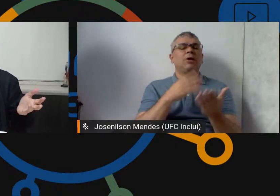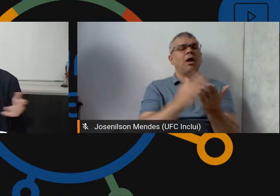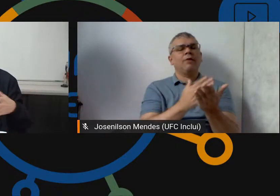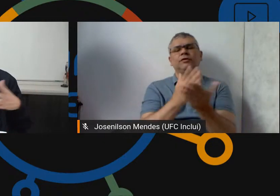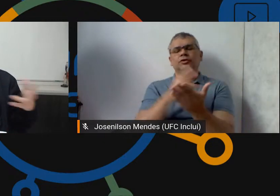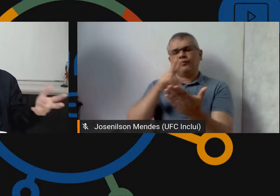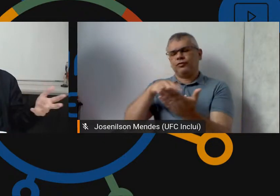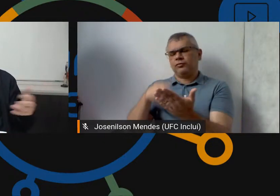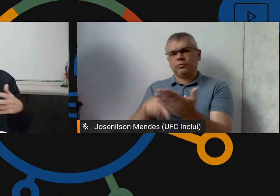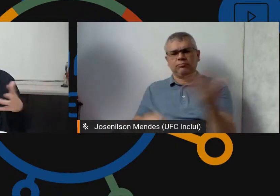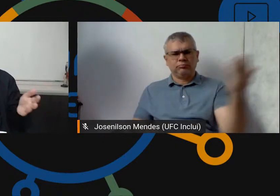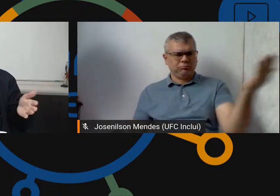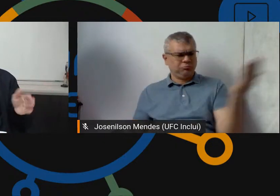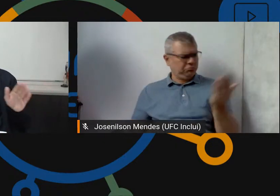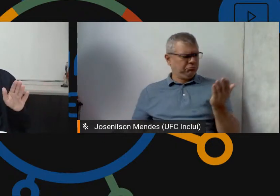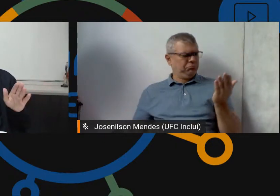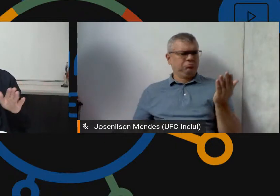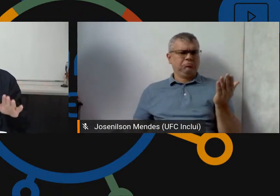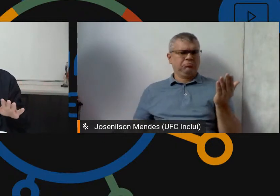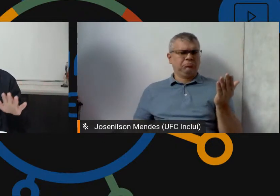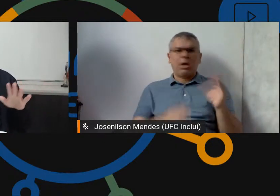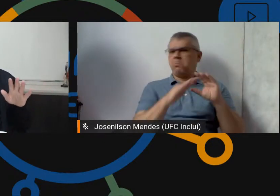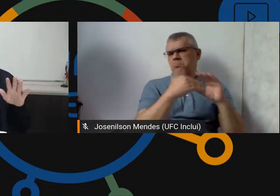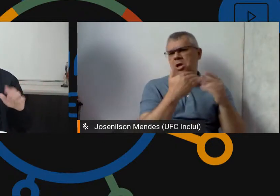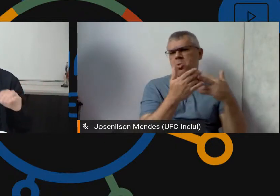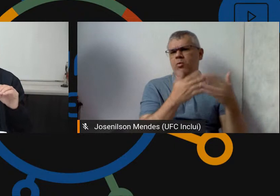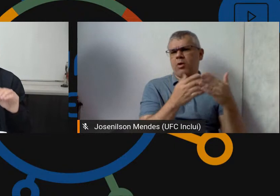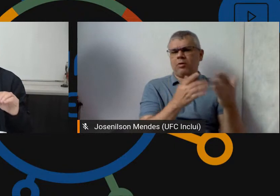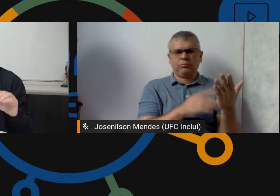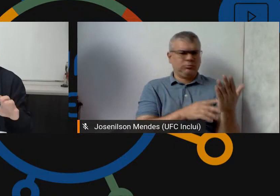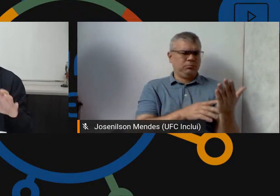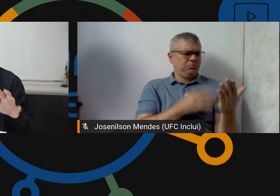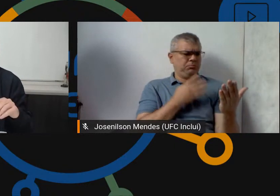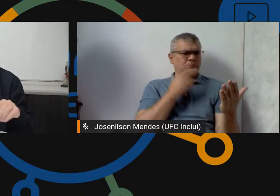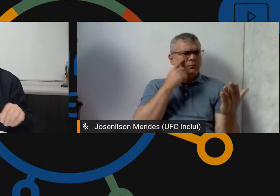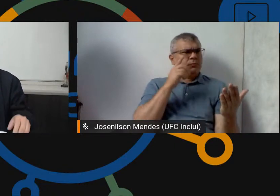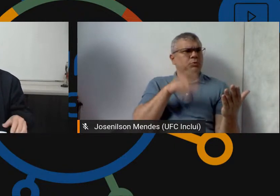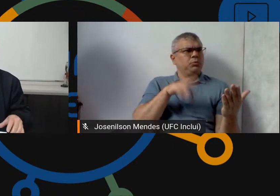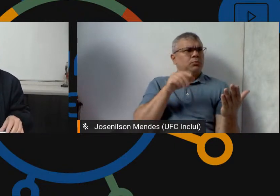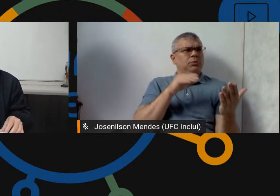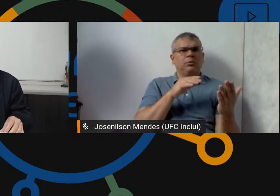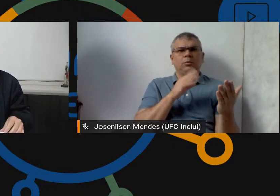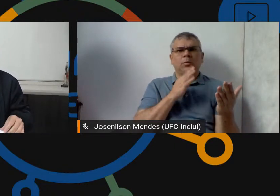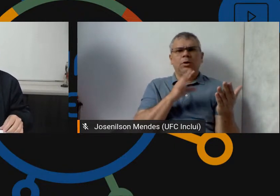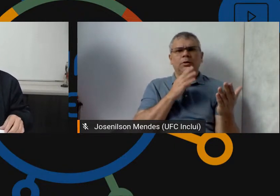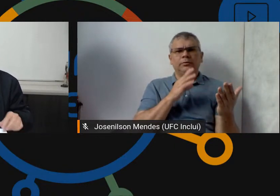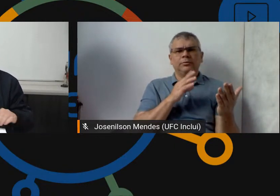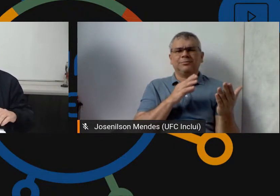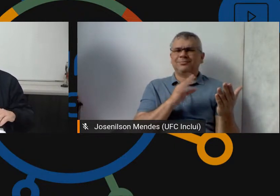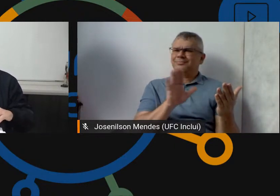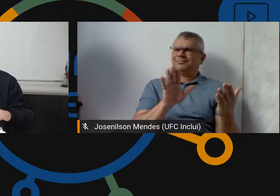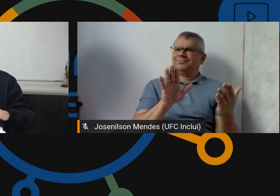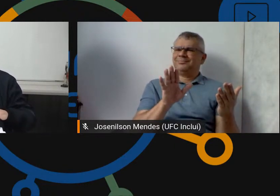nunca viu, que você não conhece, tem um pé atrás, porque revistas predatórias tem muitas por aí.